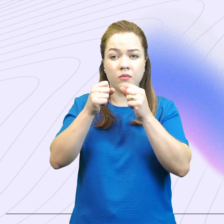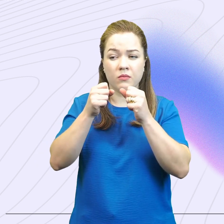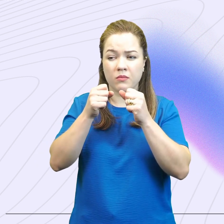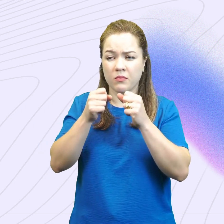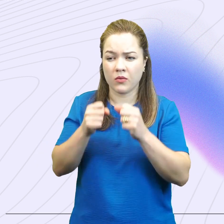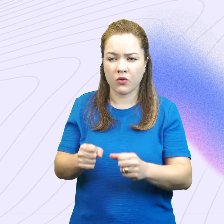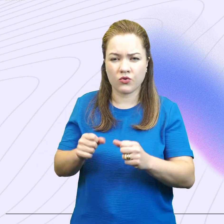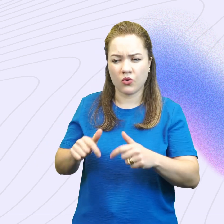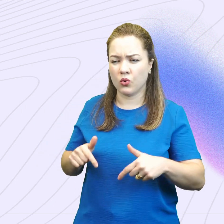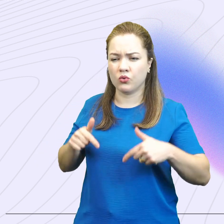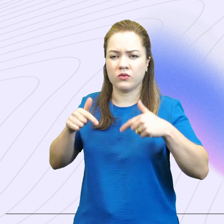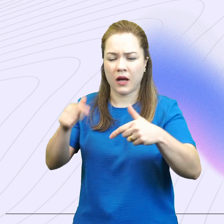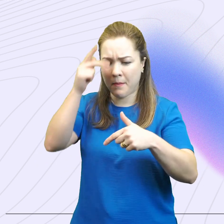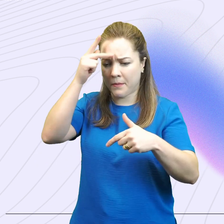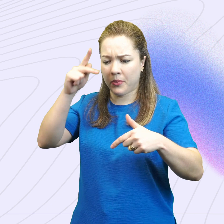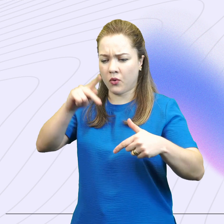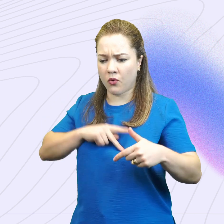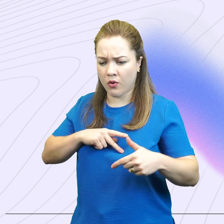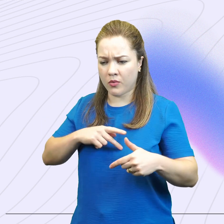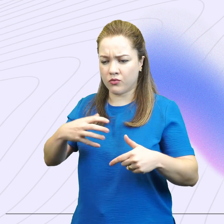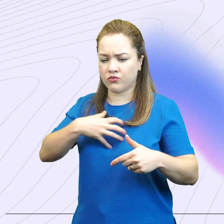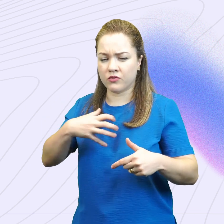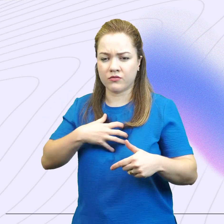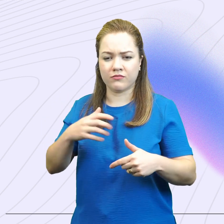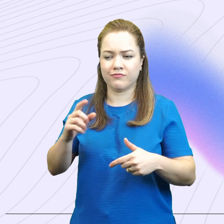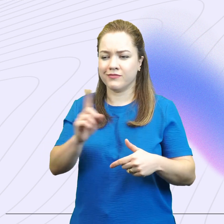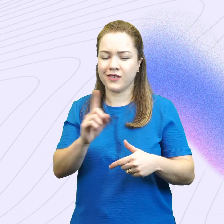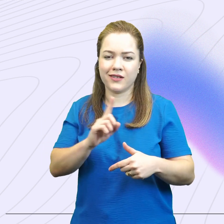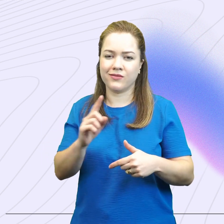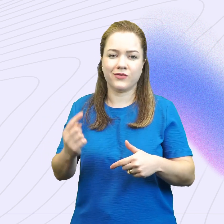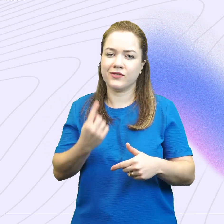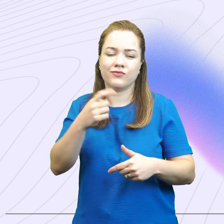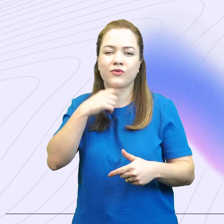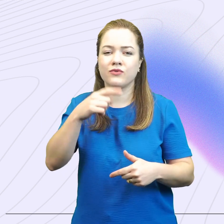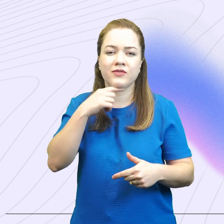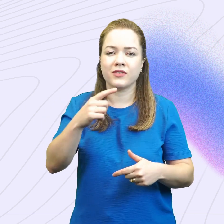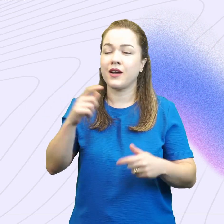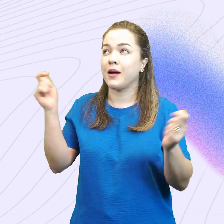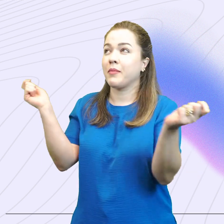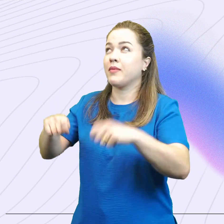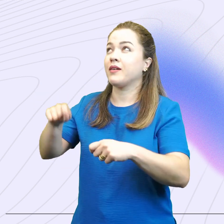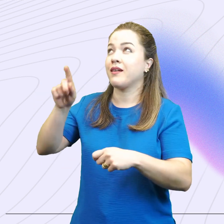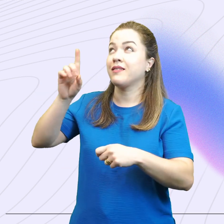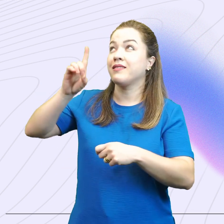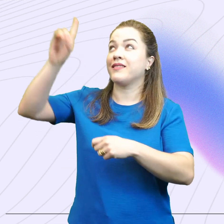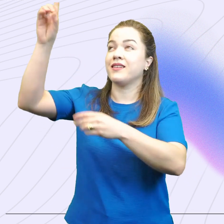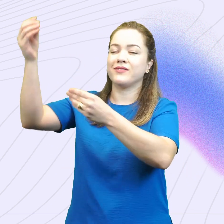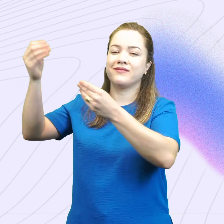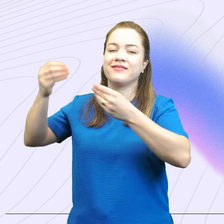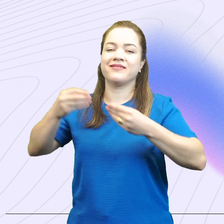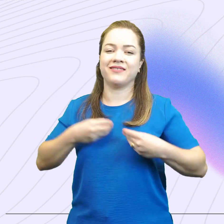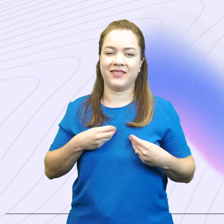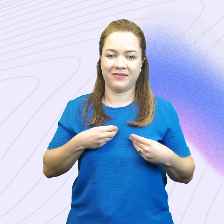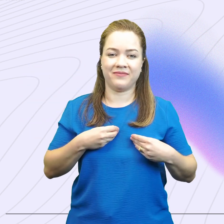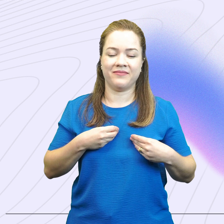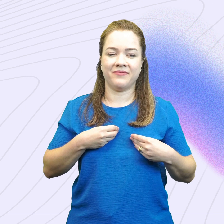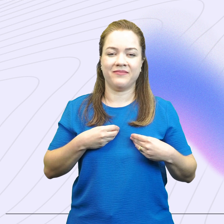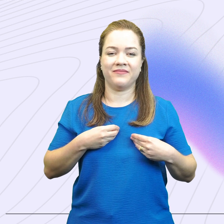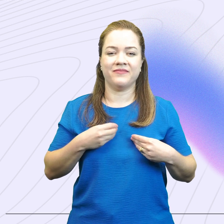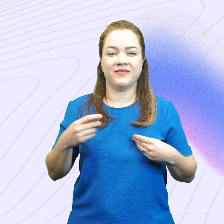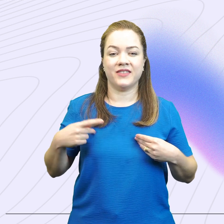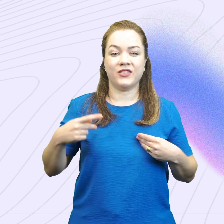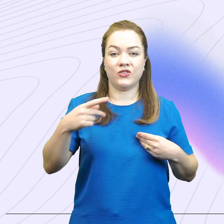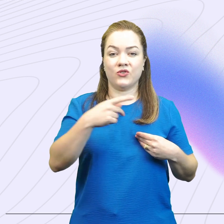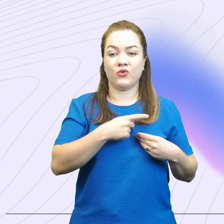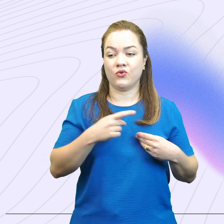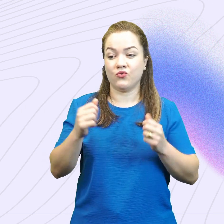méritos, mas a nossa capacidade vem de Deus. Ele nos capacitou para sermos ministros de uma nova